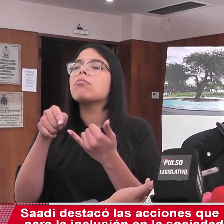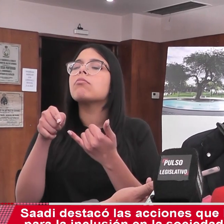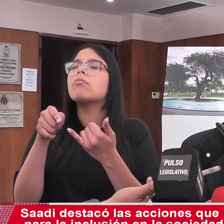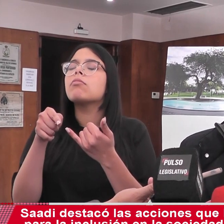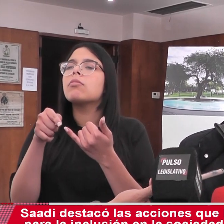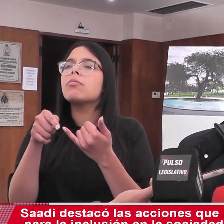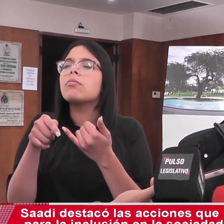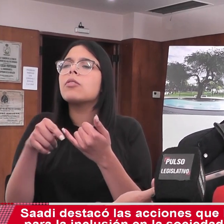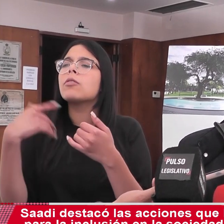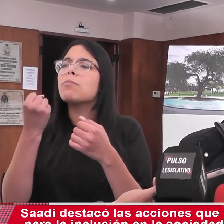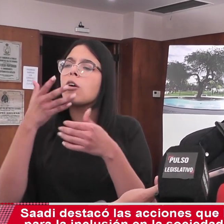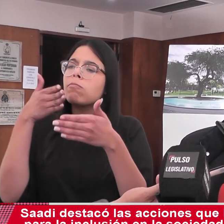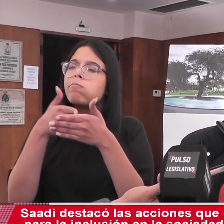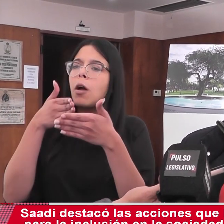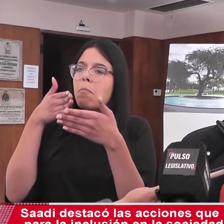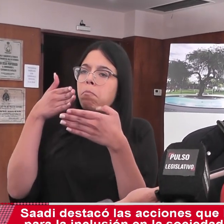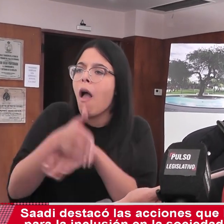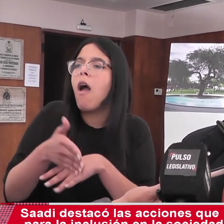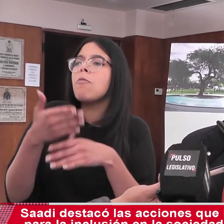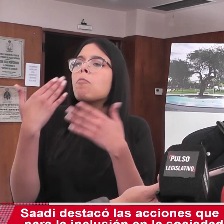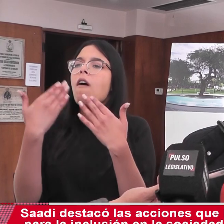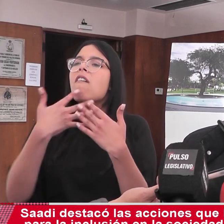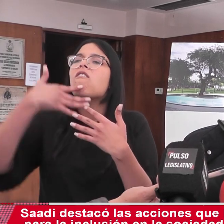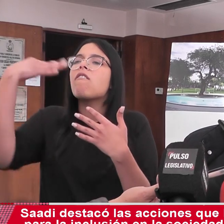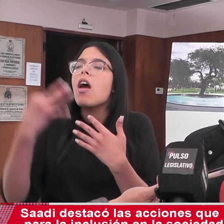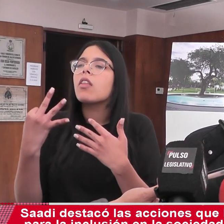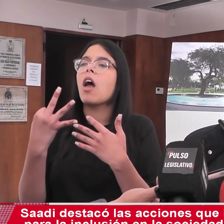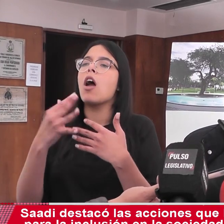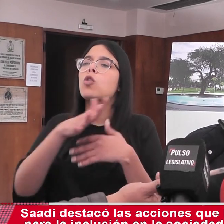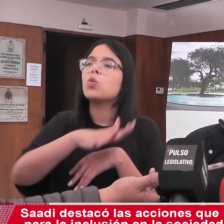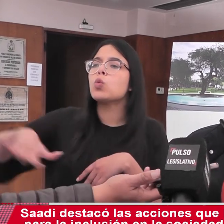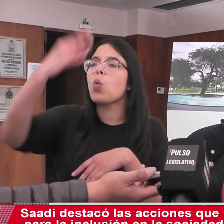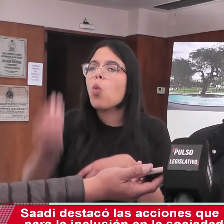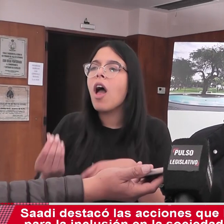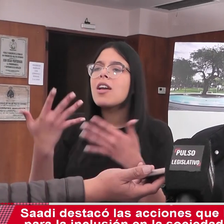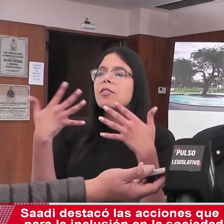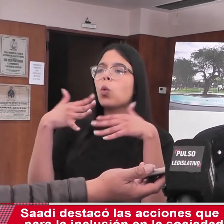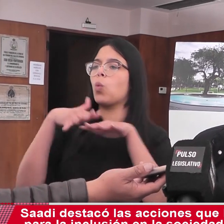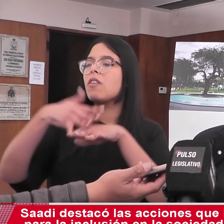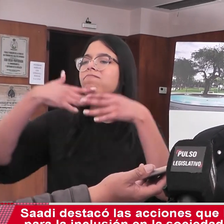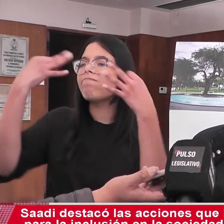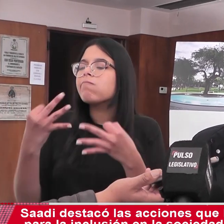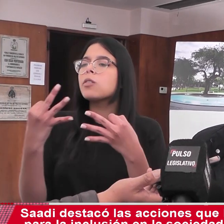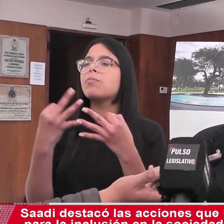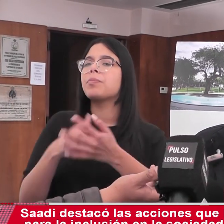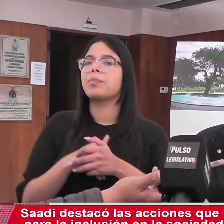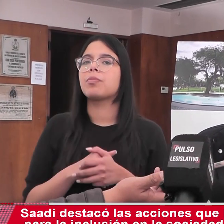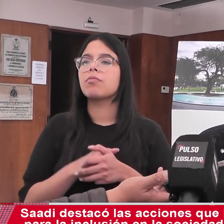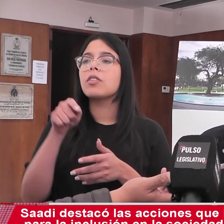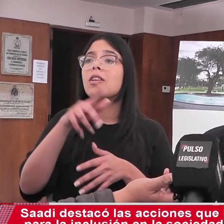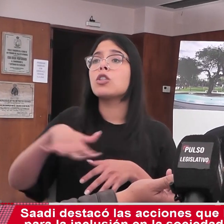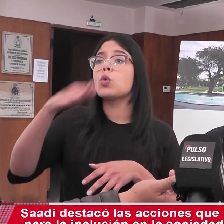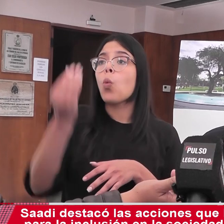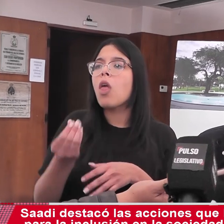ir rompiendo para que podamos hacer en realidad una ciudad mucho más inclusiva y una